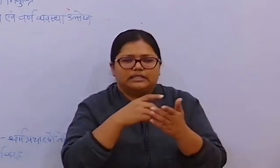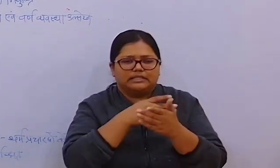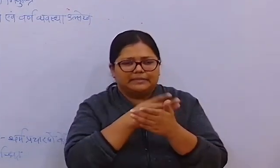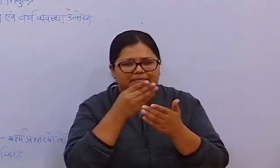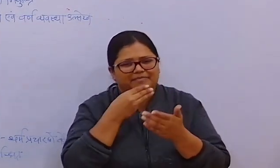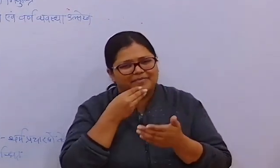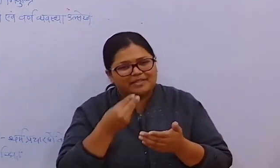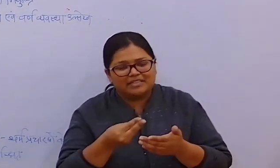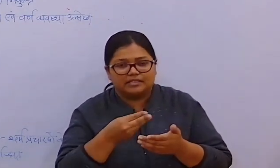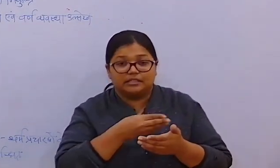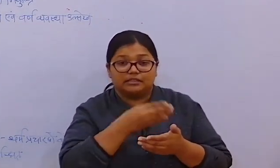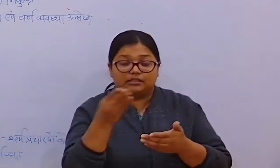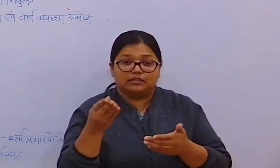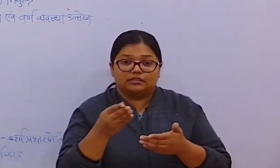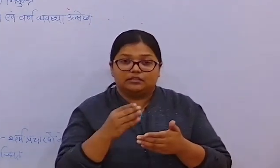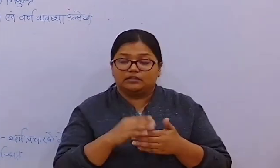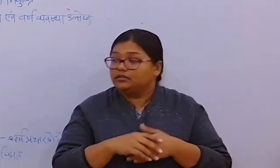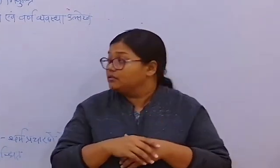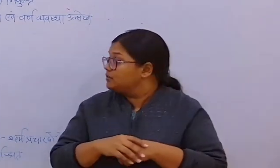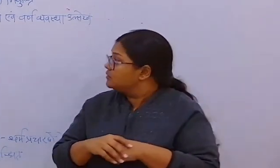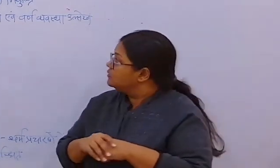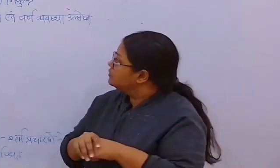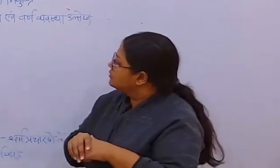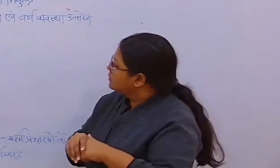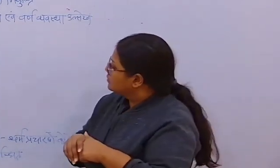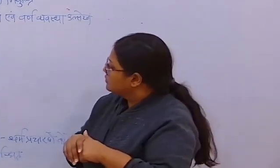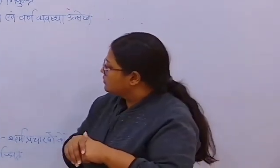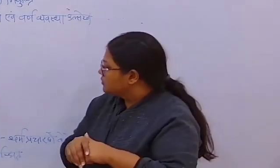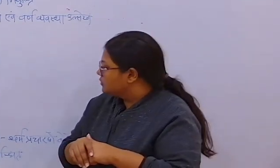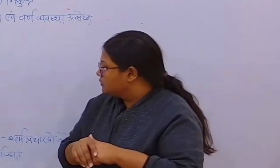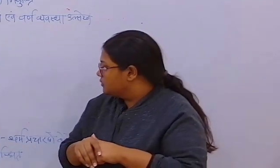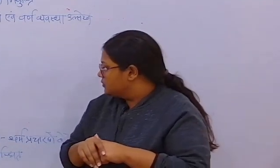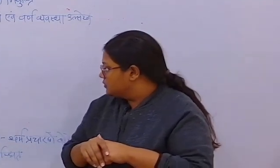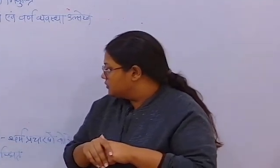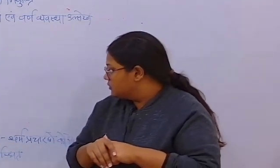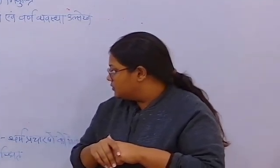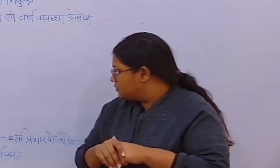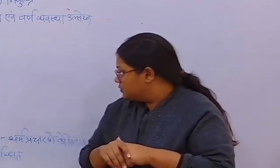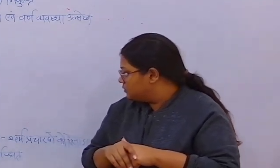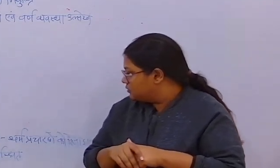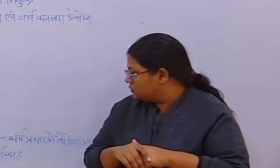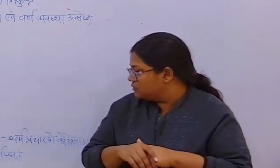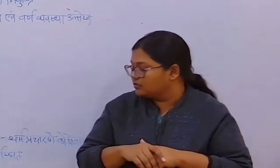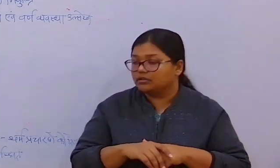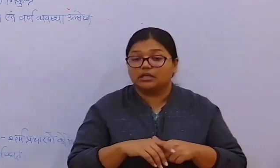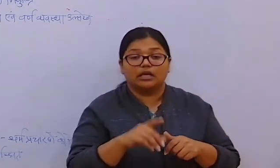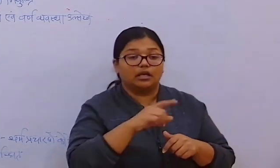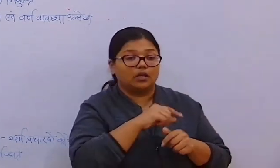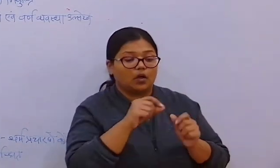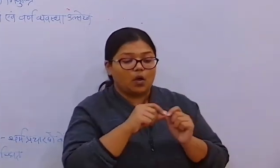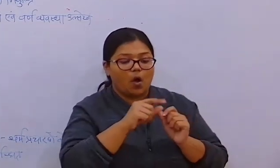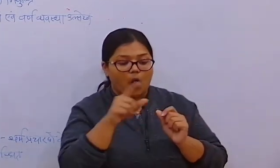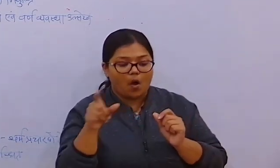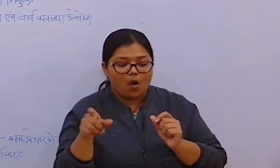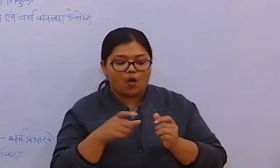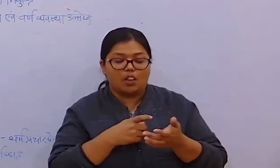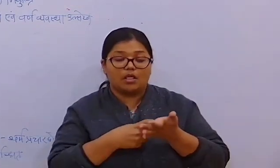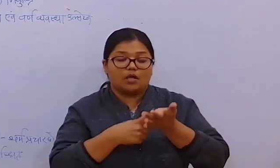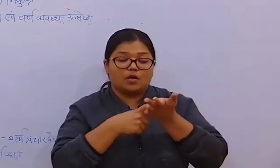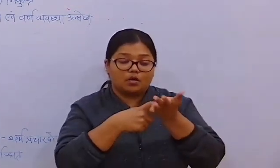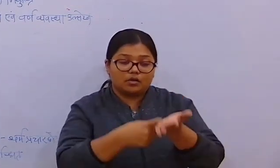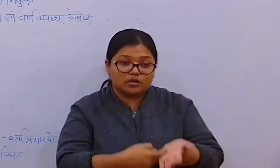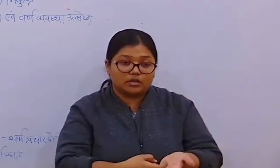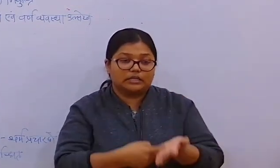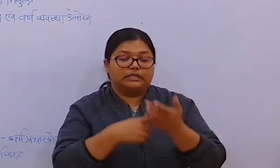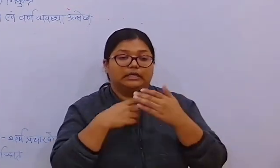करते हैं उसमें उत्कीर्ण करवाते हैं। क्लियर हो गया यहाँ तक सभी को, लोगों को धार्मिक जीवन से व्यतीत करने